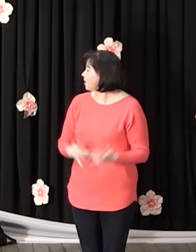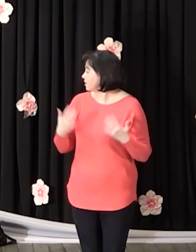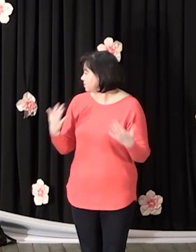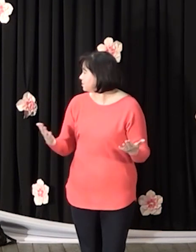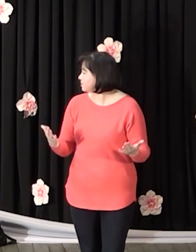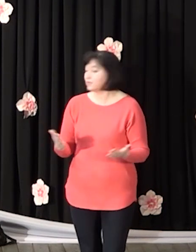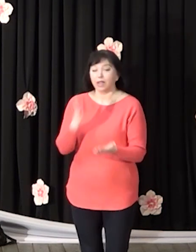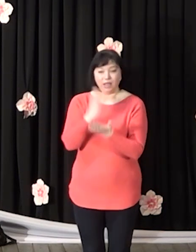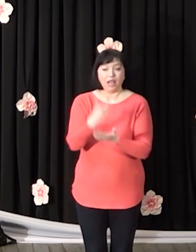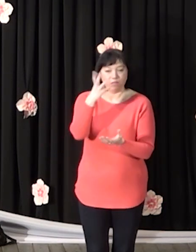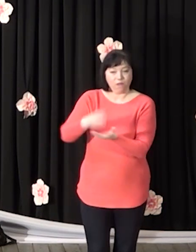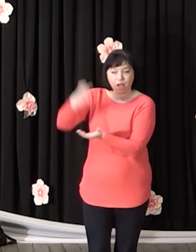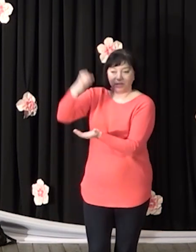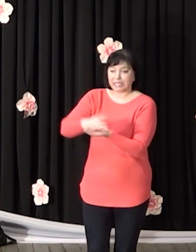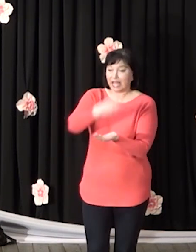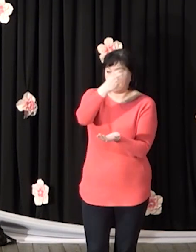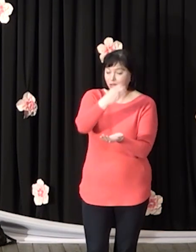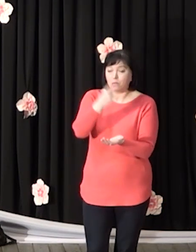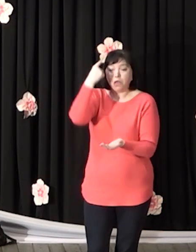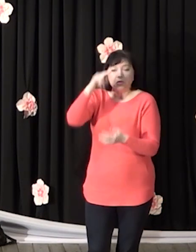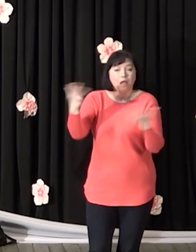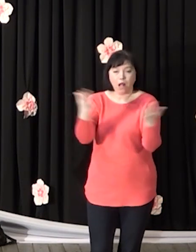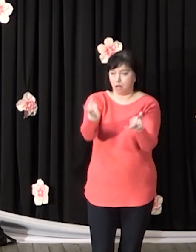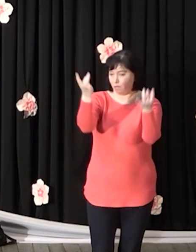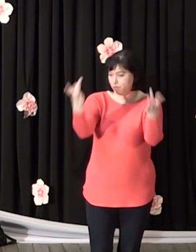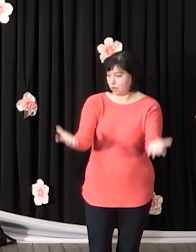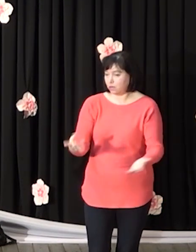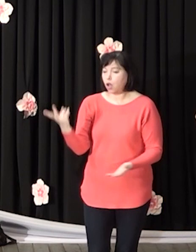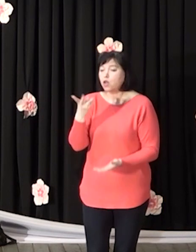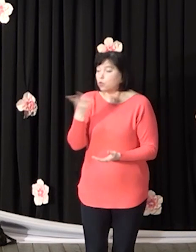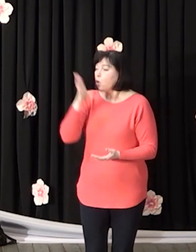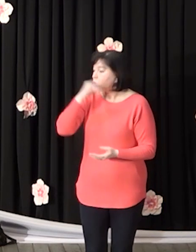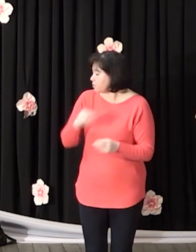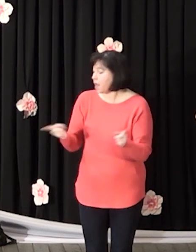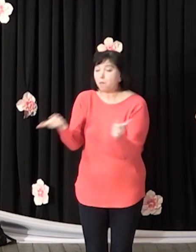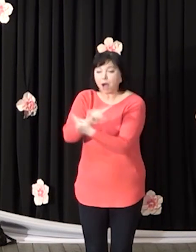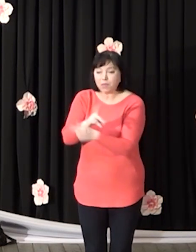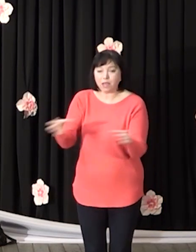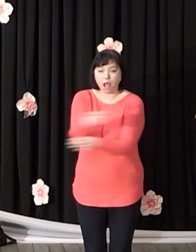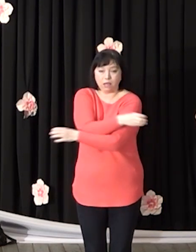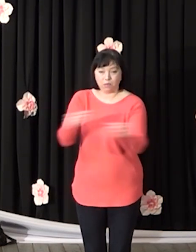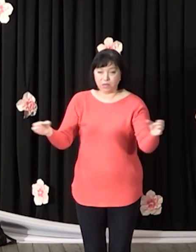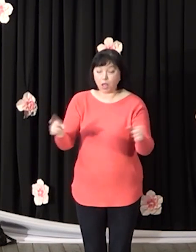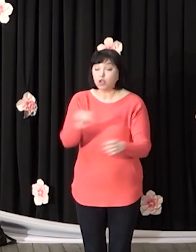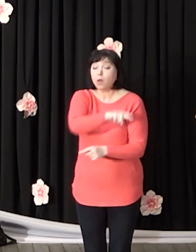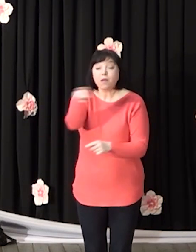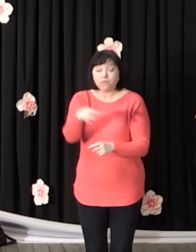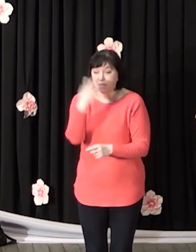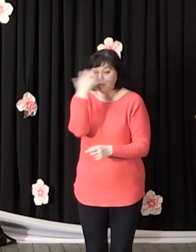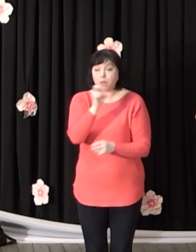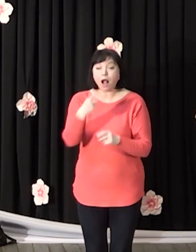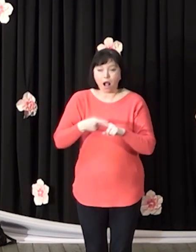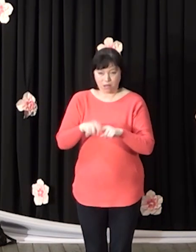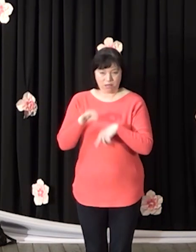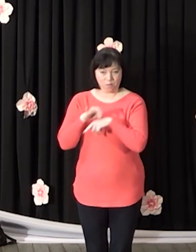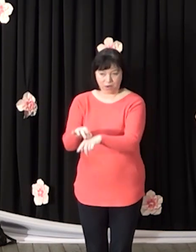Deci, am două cilindre, ideea trucului este foarte simplă, trebuie să reușesc să le schimb cu locurile, iar ca voi să mă vedeți cum asta se